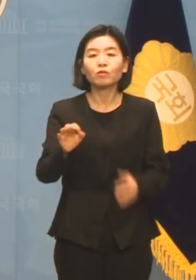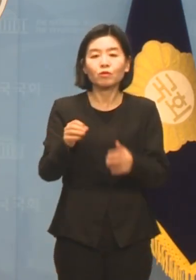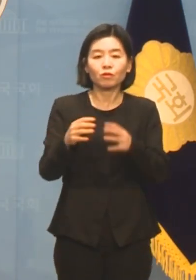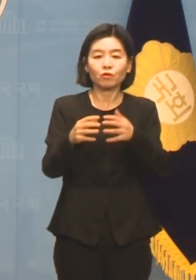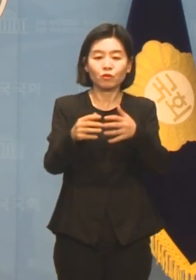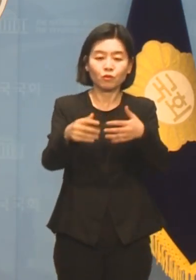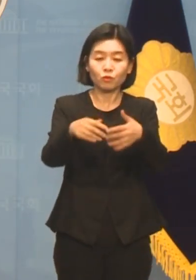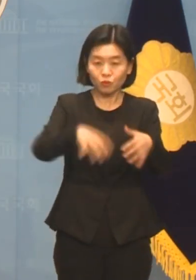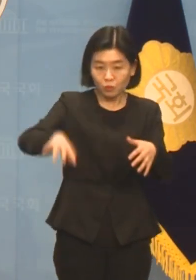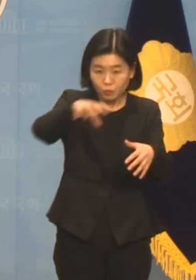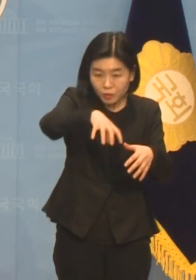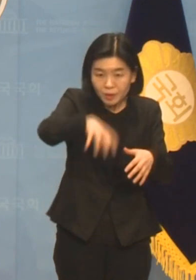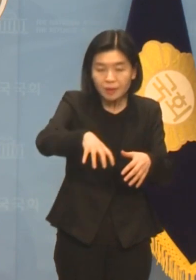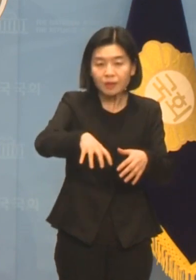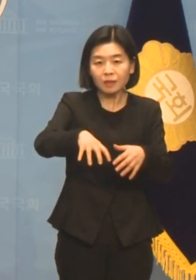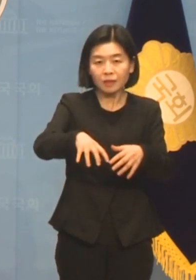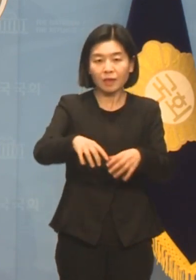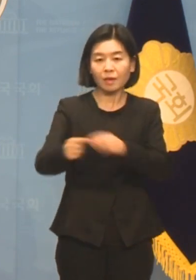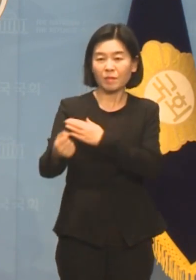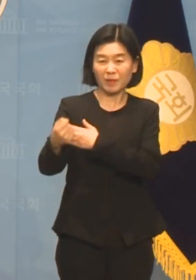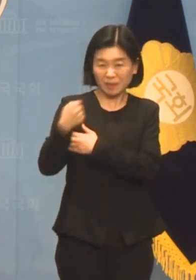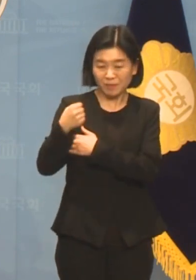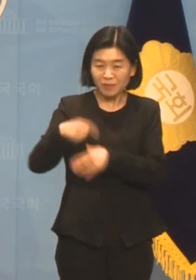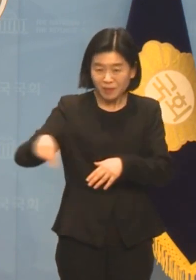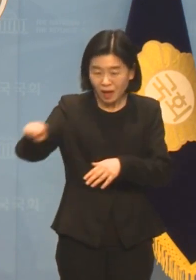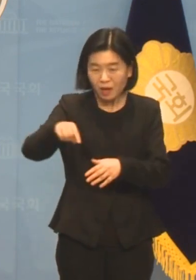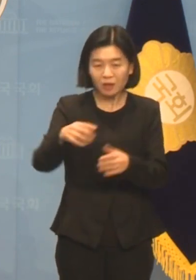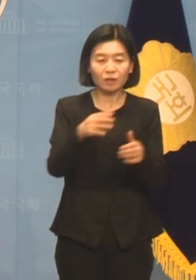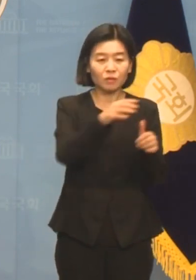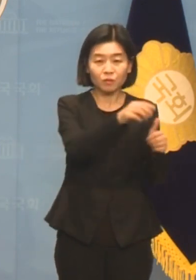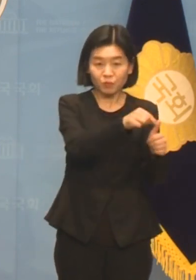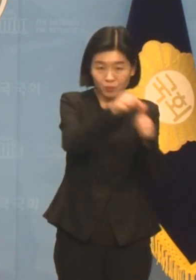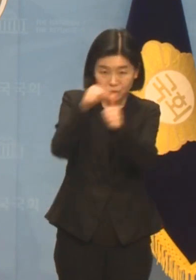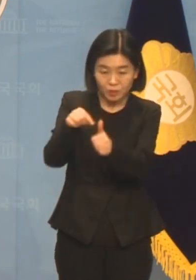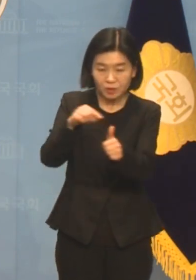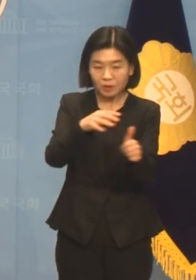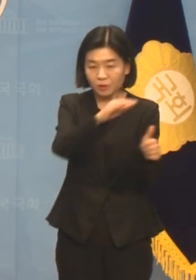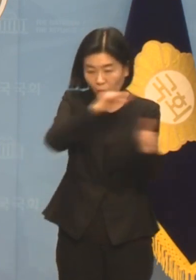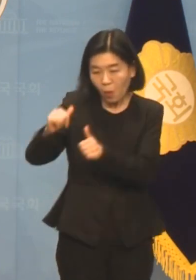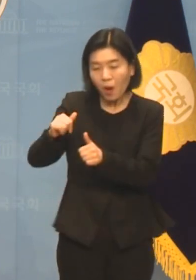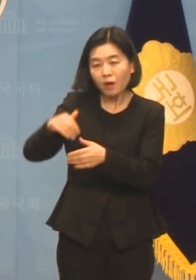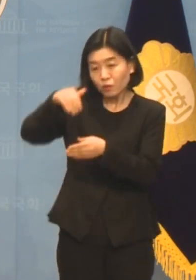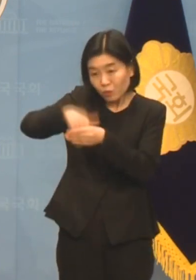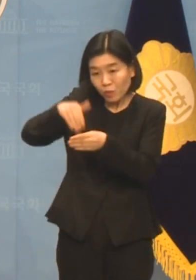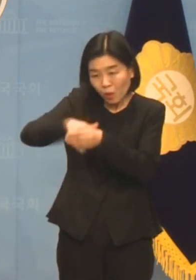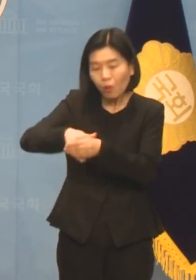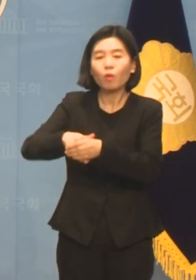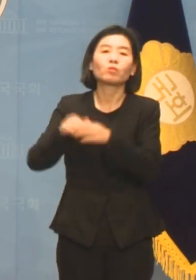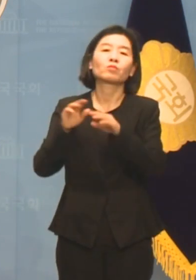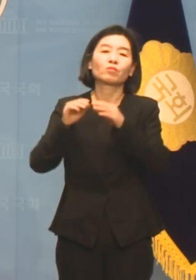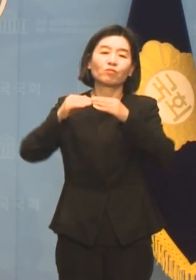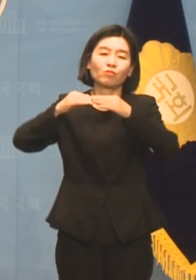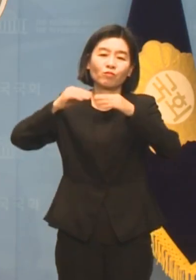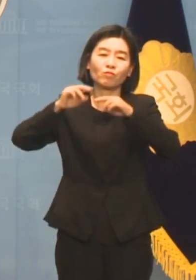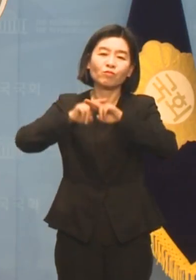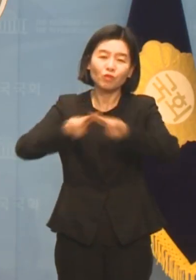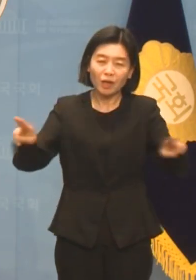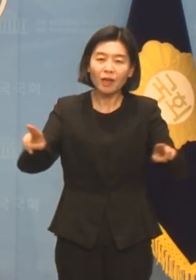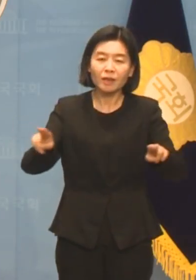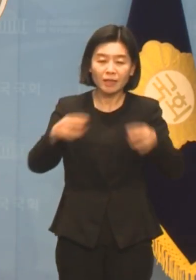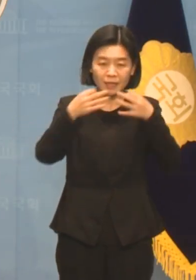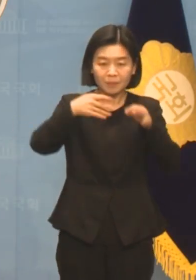주민소환 투표 아쉽게 무산되었습니다. 김진아 양양 군수는 당장 사죄하고